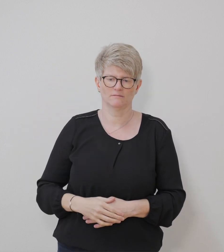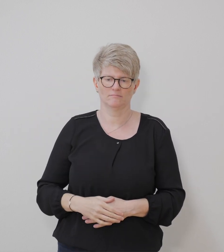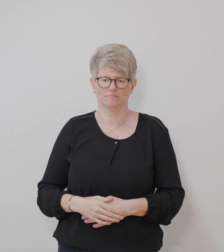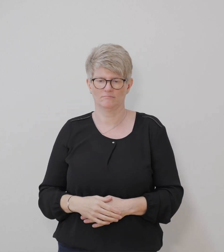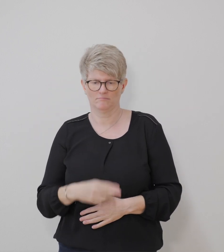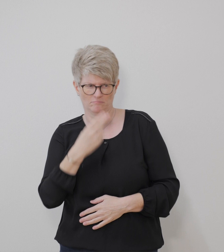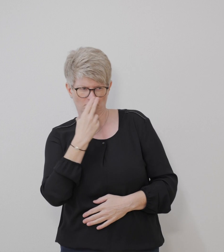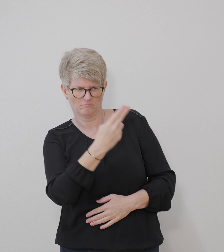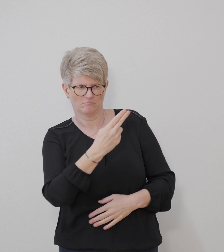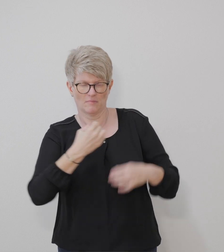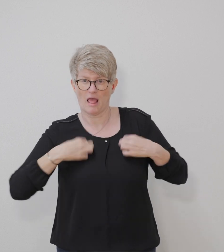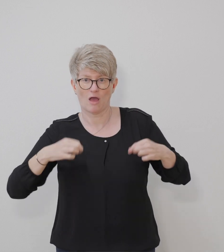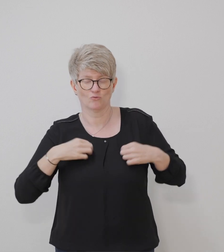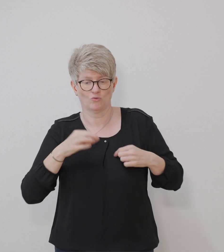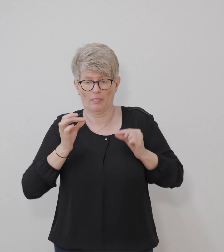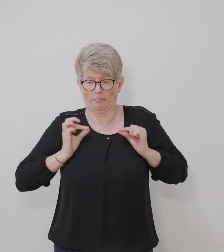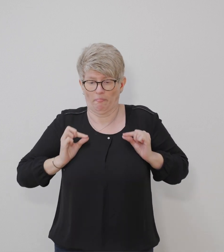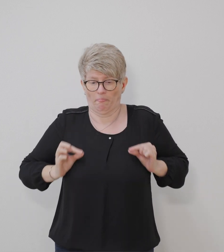hätte es nicht gewusst.